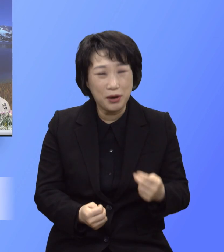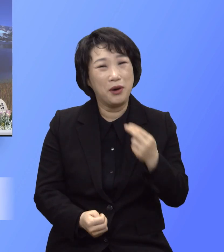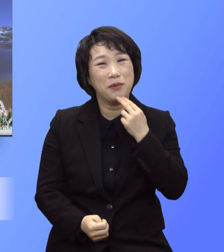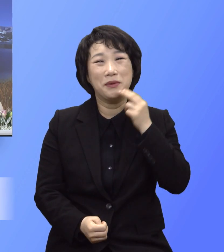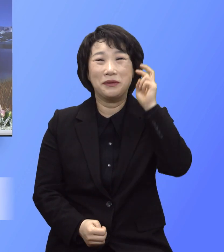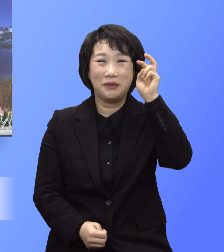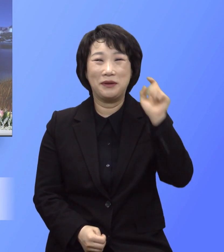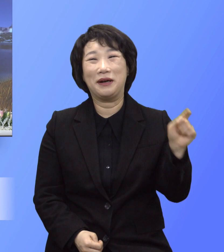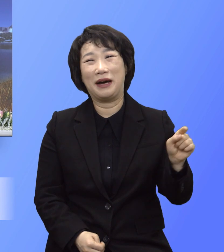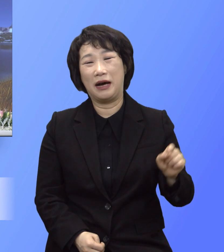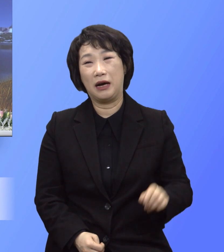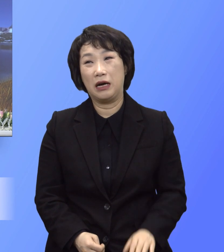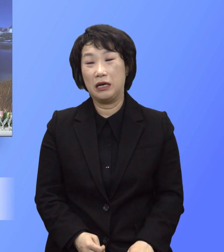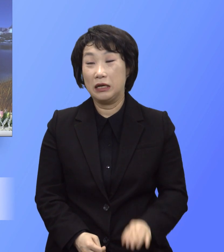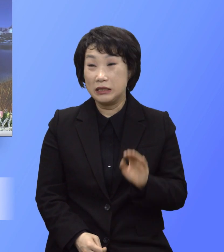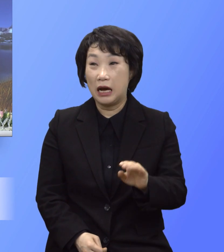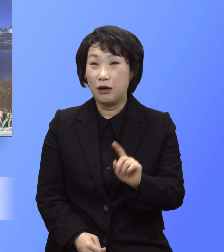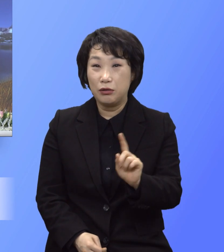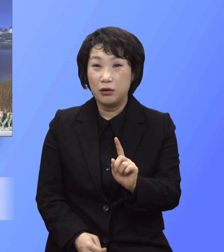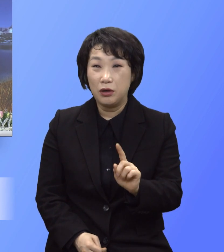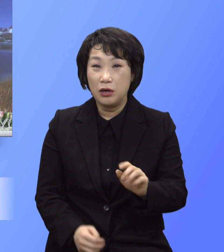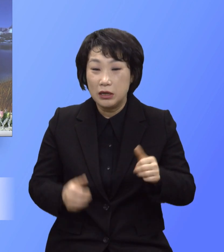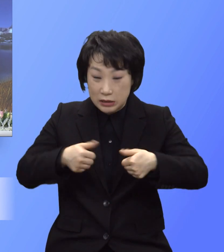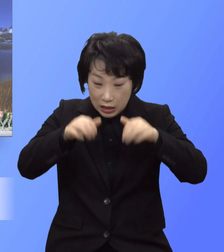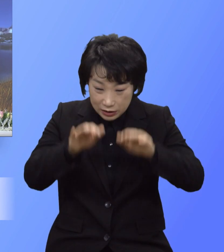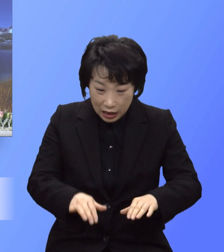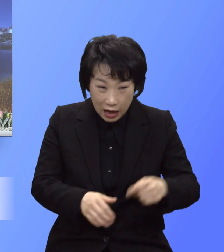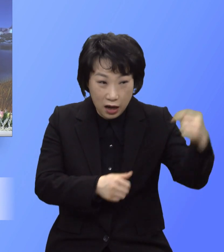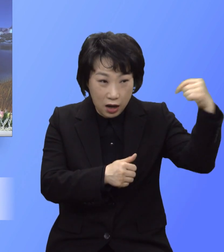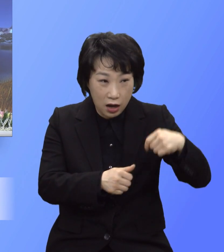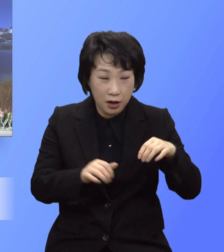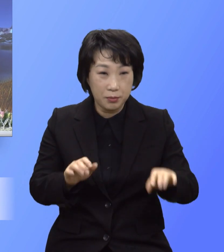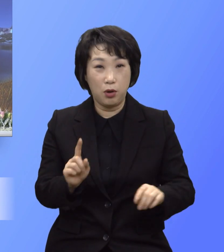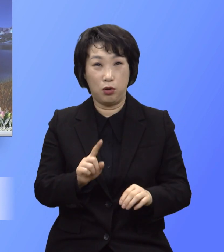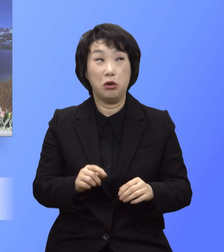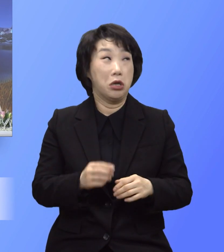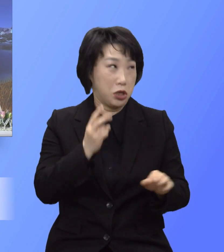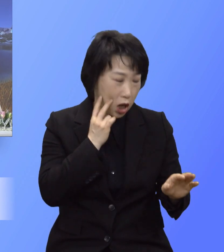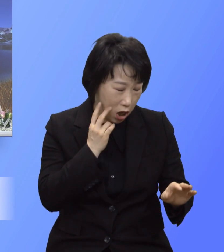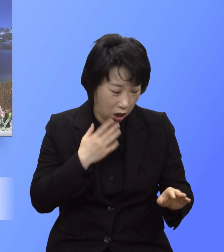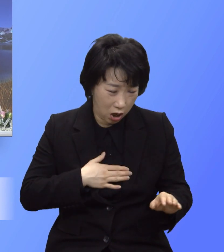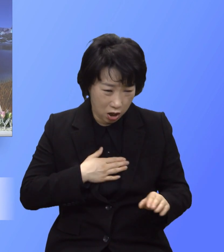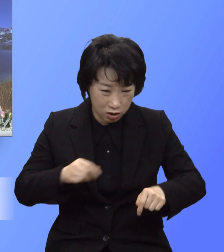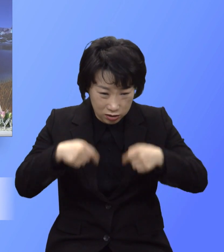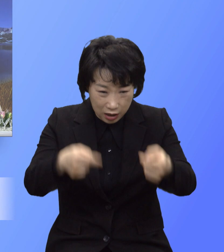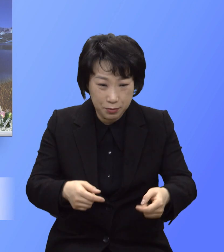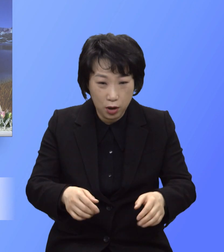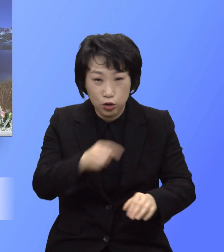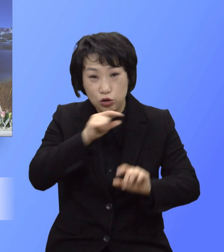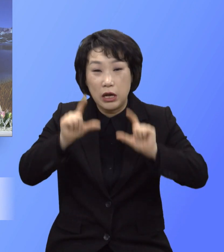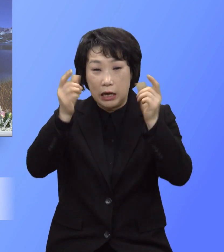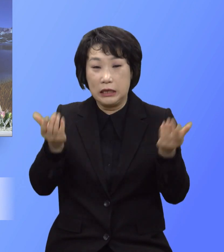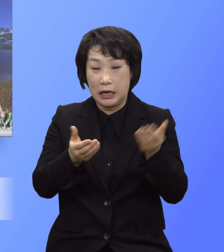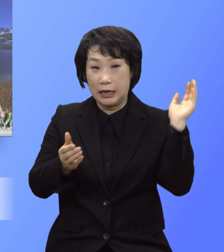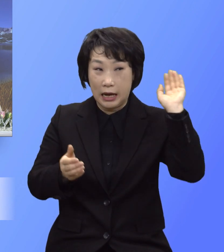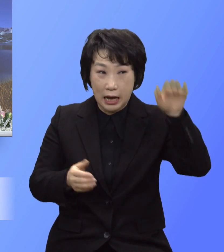하셨겠어요? 제사 지내라면 제사 지내고 주일날 이르러 가자면 이르러